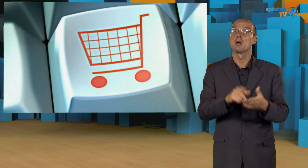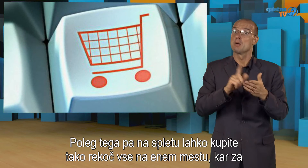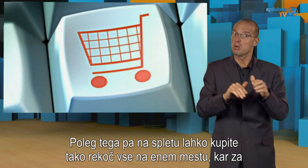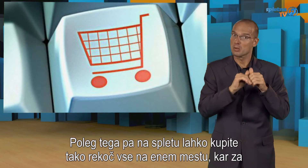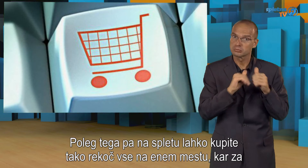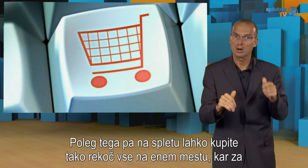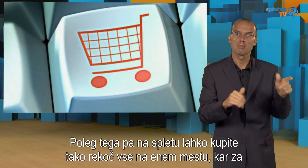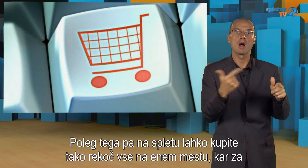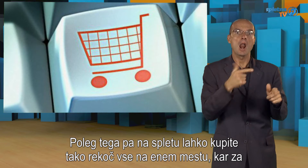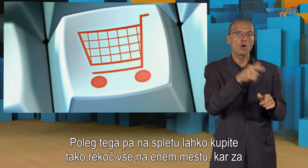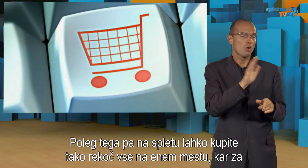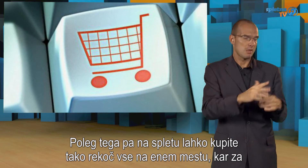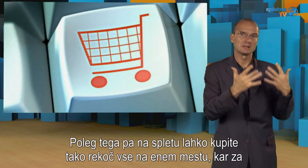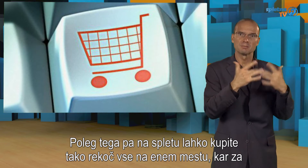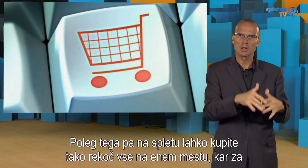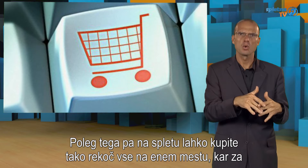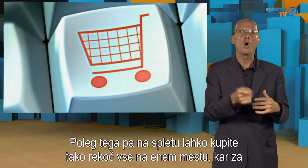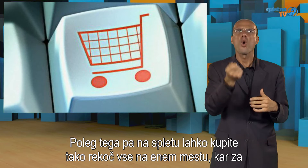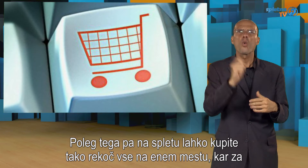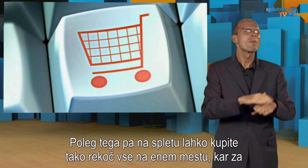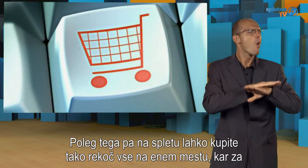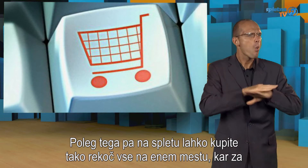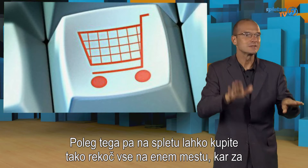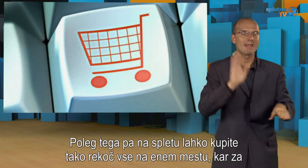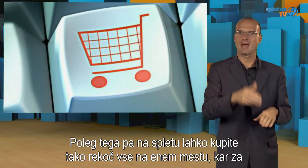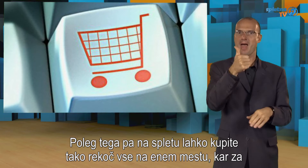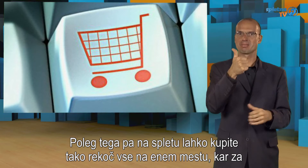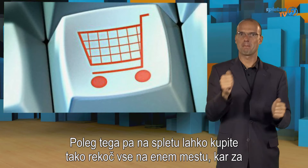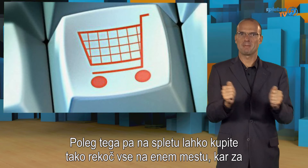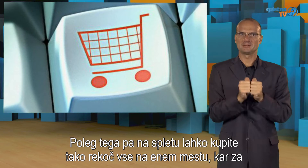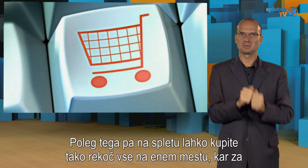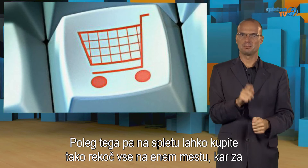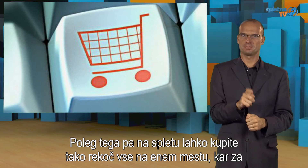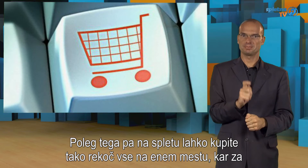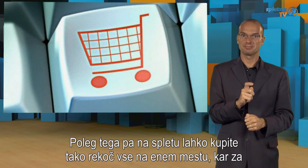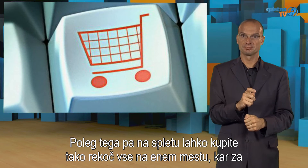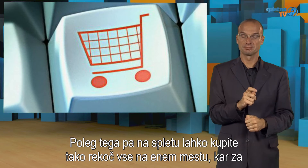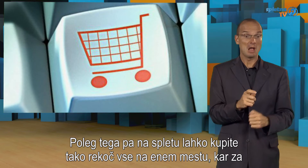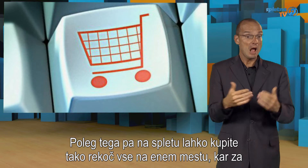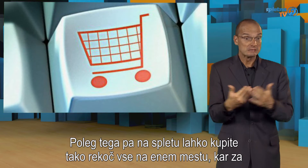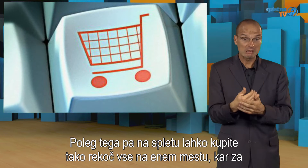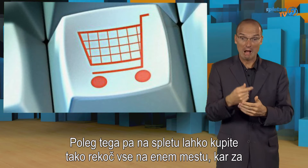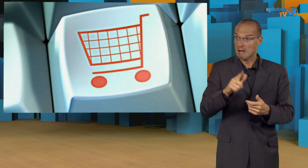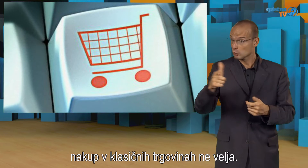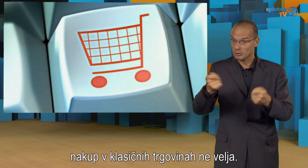Poleg tega pa na spletu lahko kupite tako rekoč vse na enem mestu, kar za nakup v klasičnih trgovinah ne